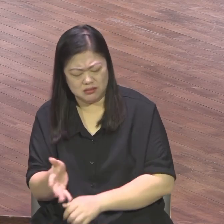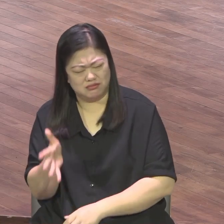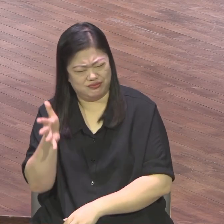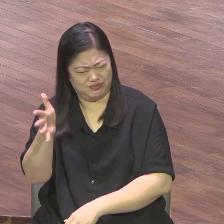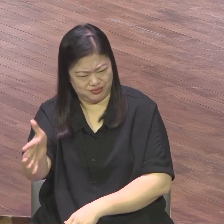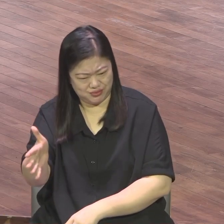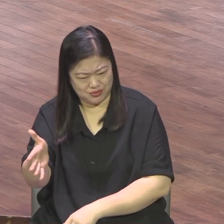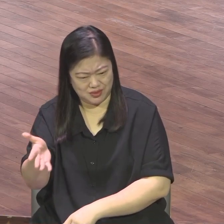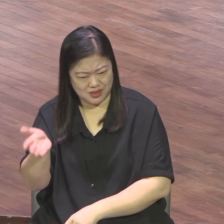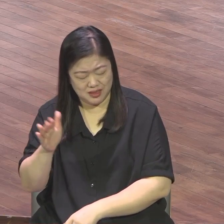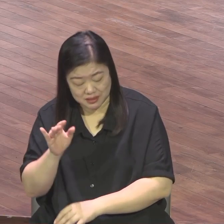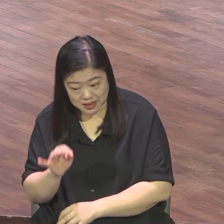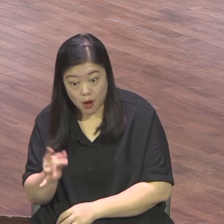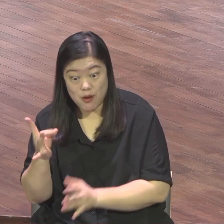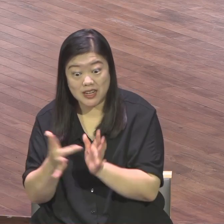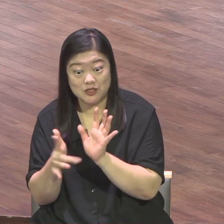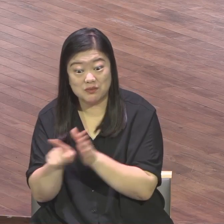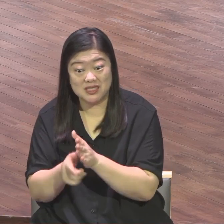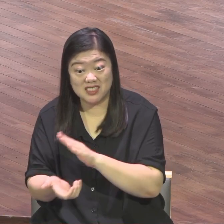보니까 또 술을 끊어가지고